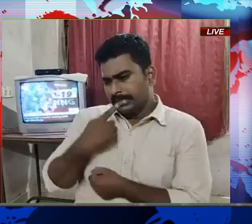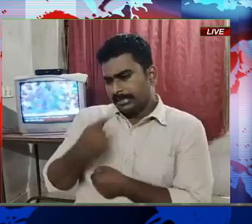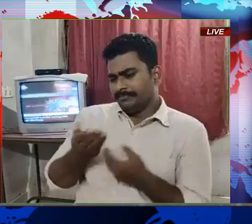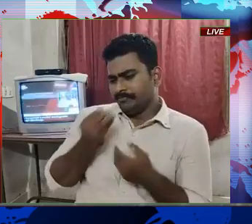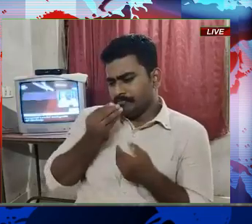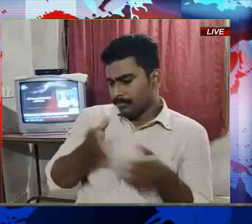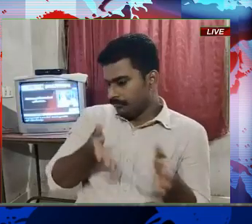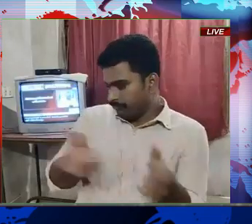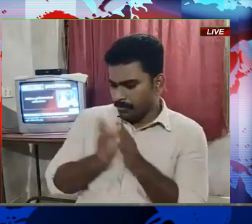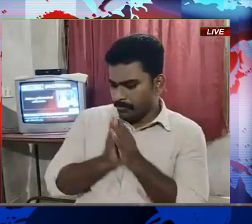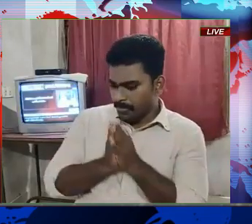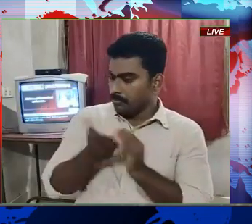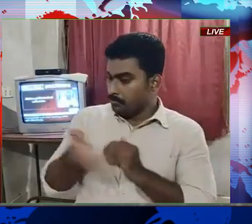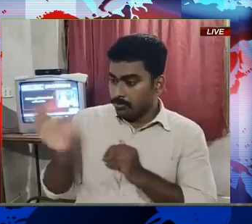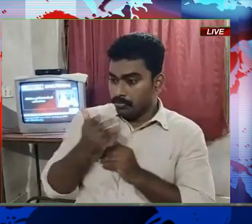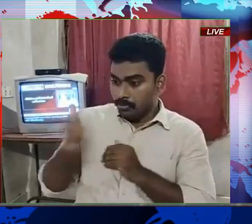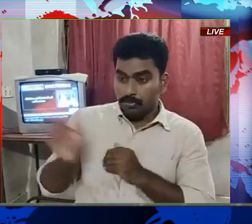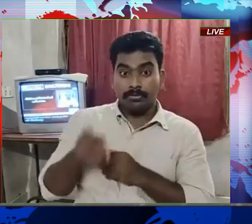ക്യാമ്പുകളിൽ